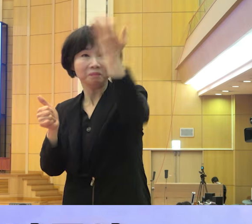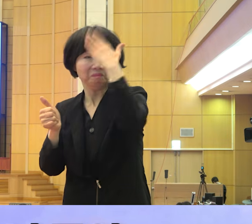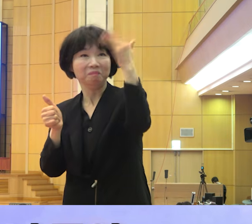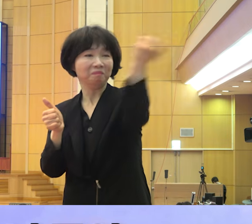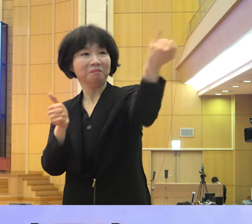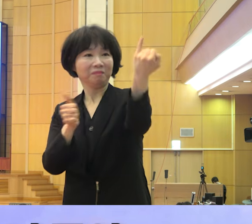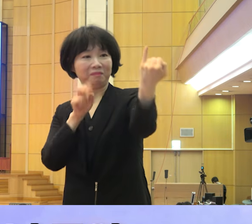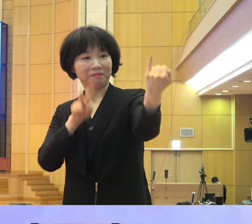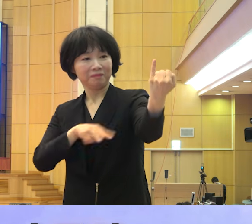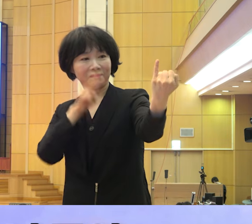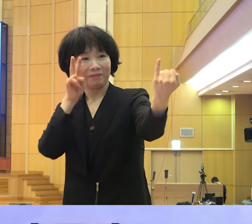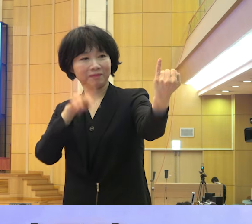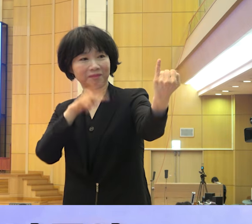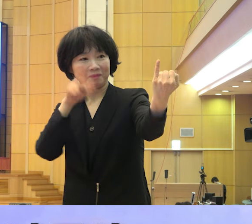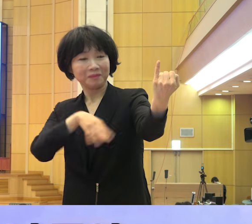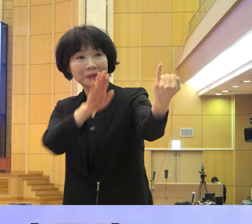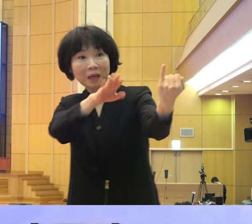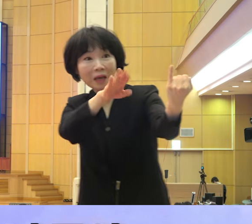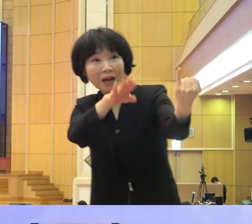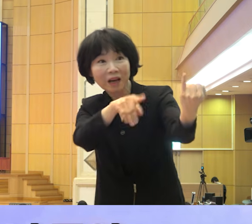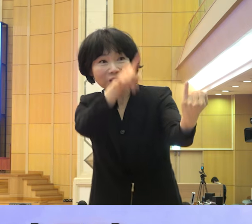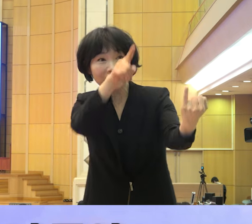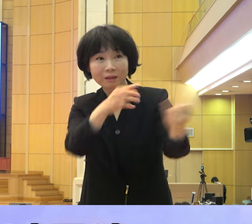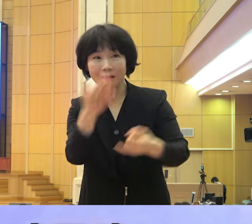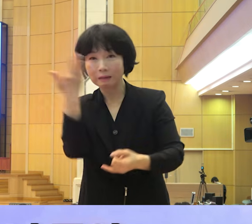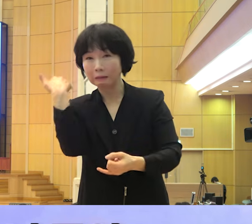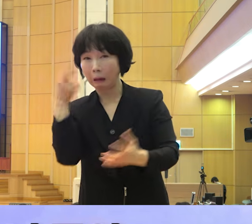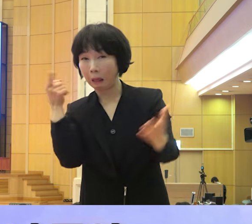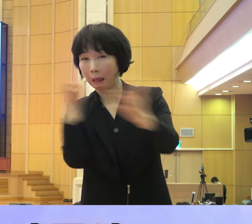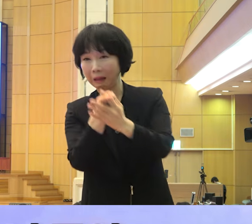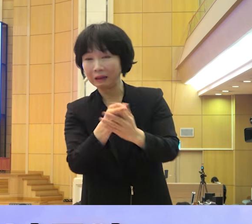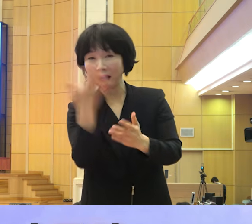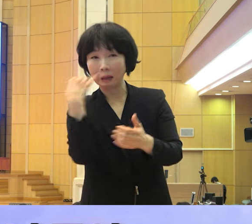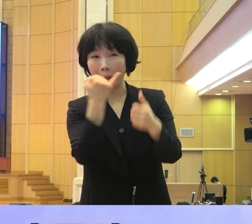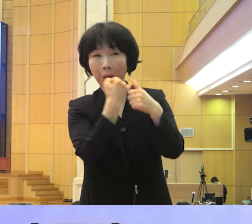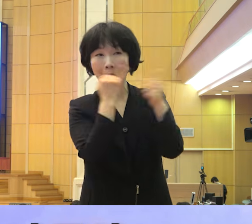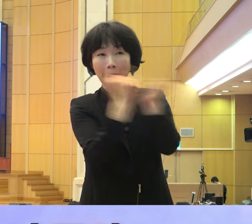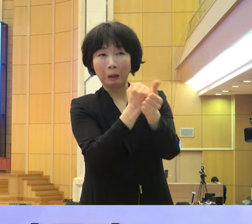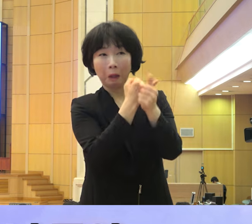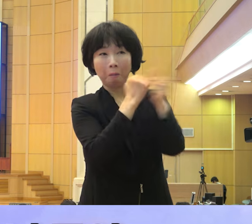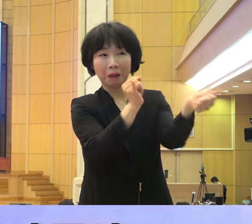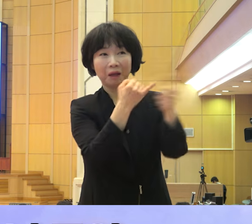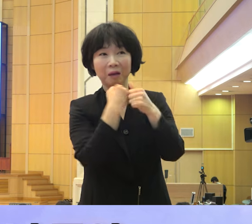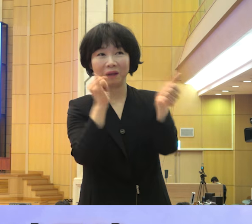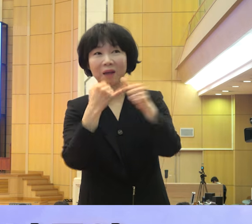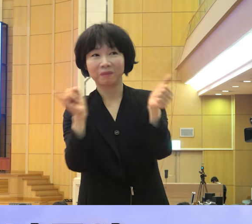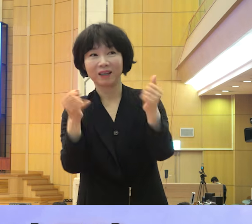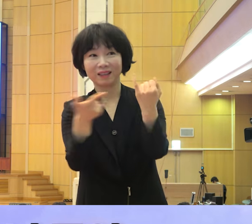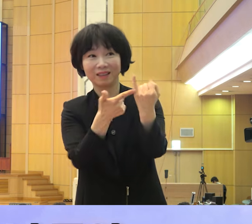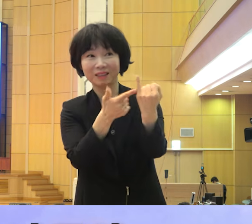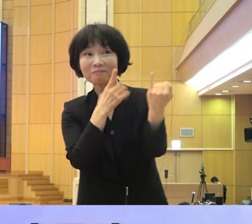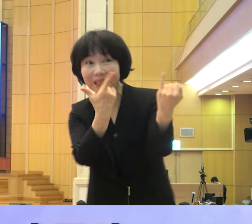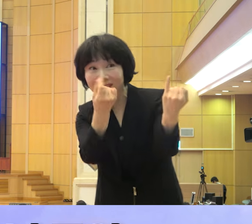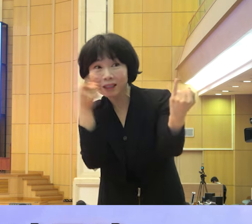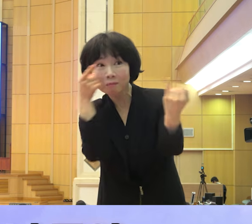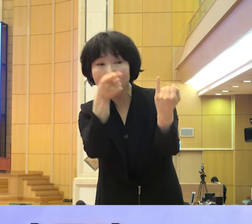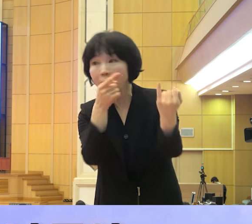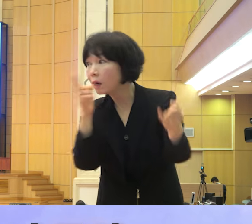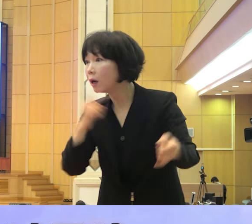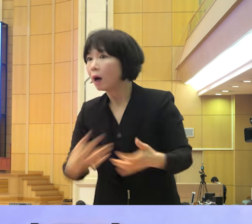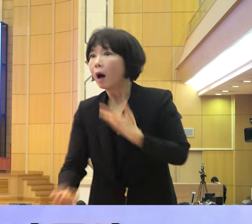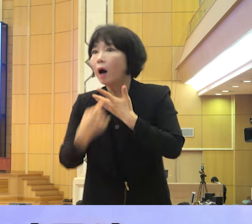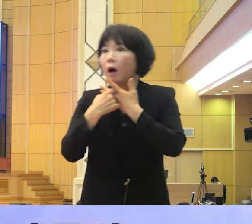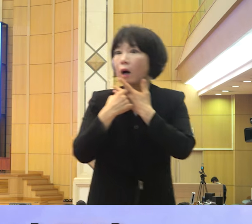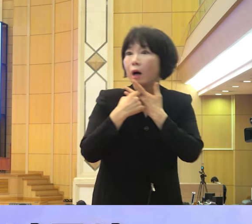지금 6번째 살고 있는 남자도 네 남편 아니야. 여기에서 사마리아 수가 여인은 야, 이